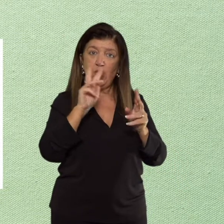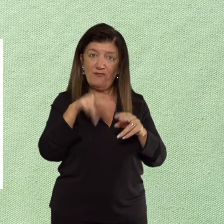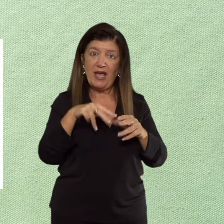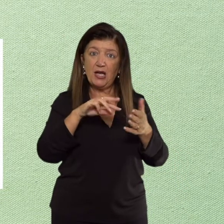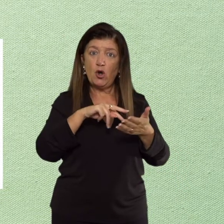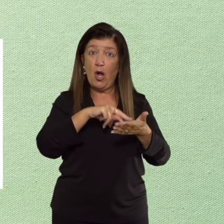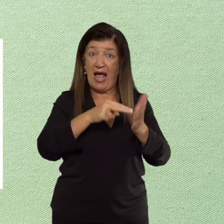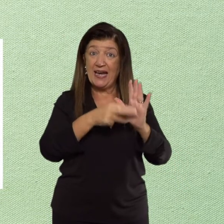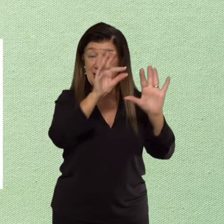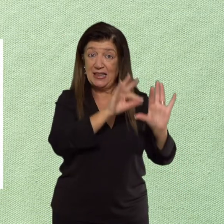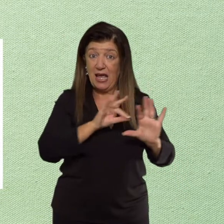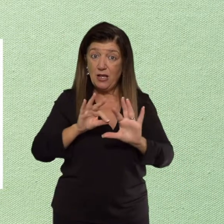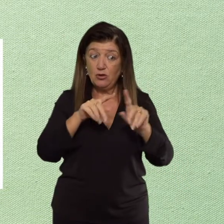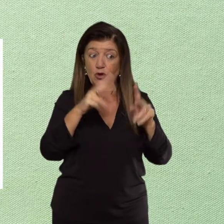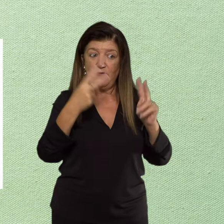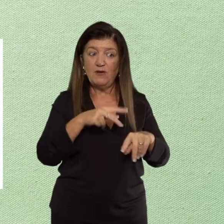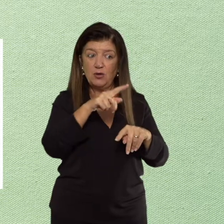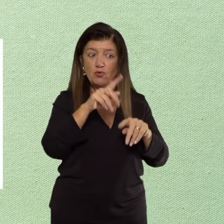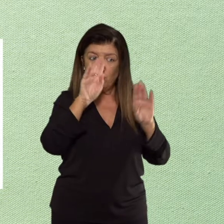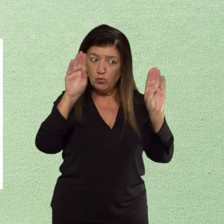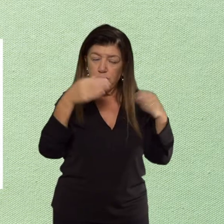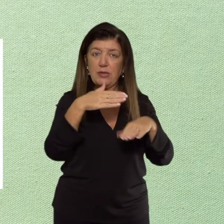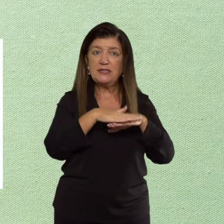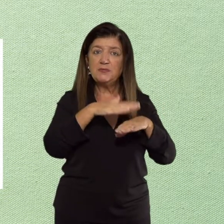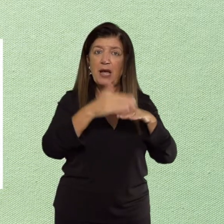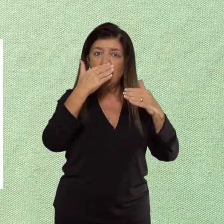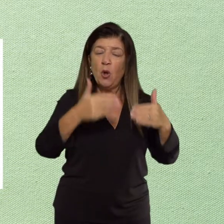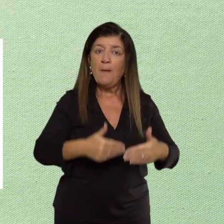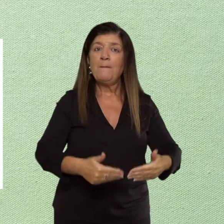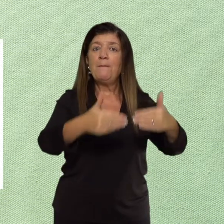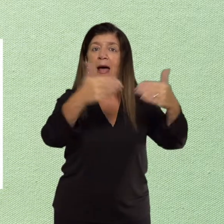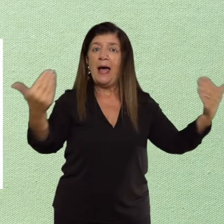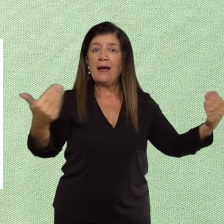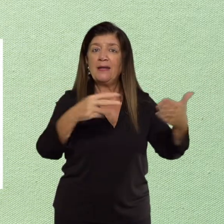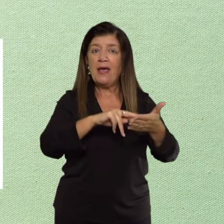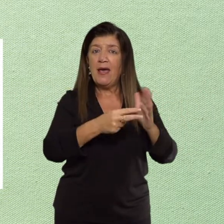riguarda il discorso barriere architettoniche. Quando effettivamente